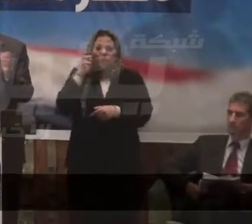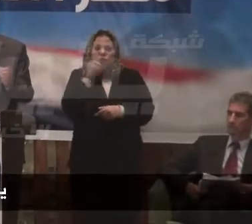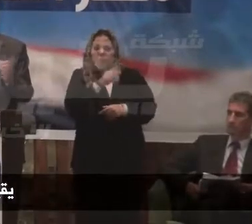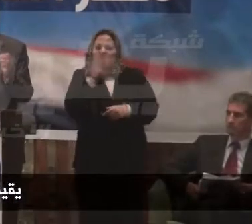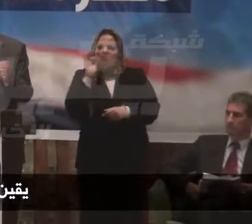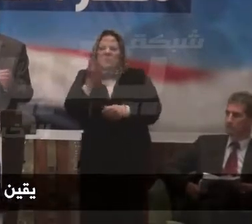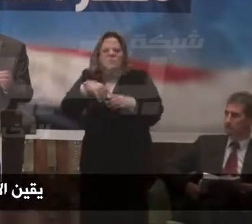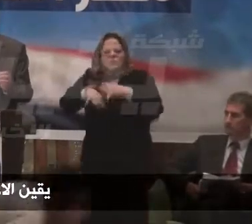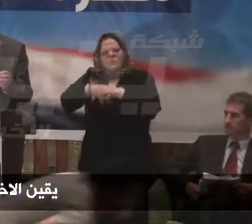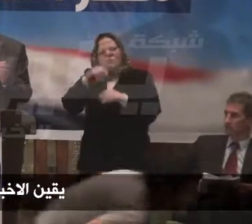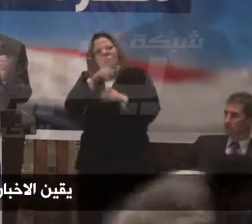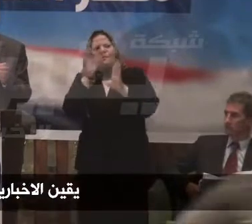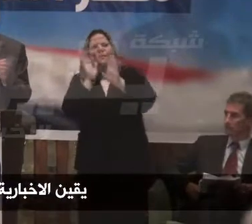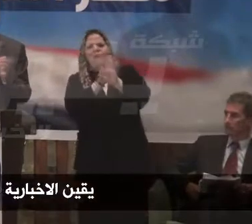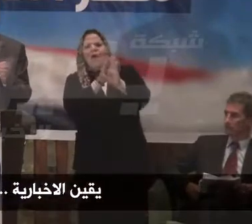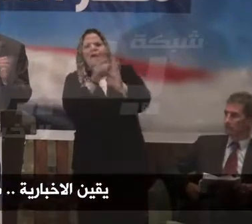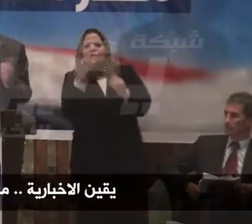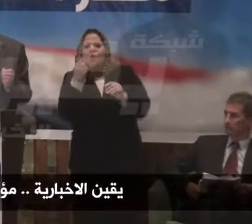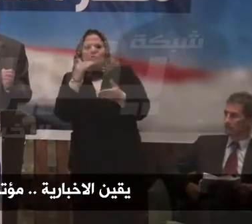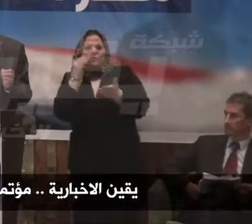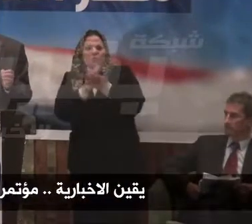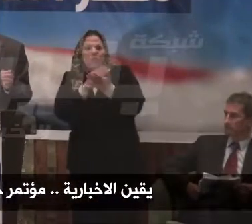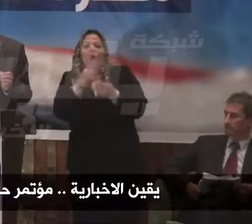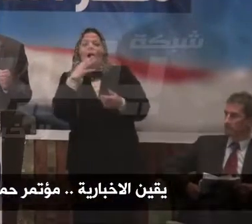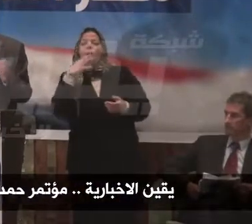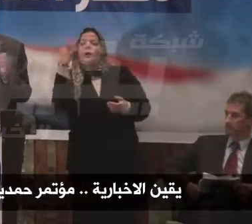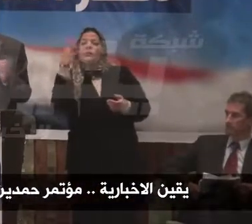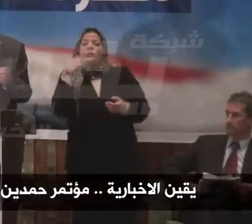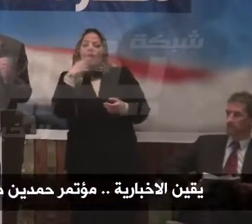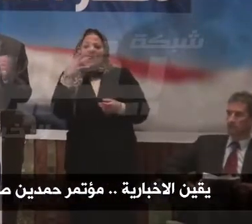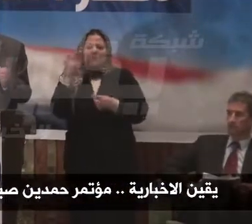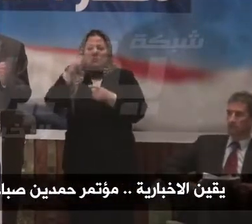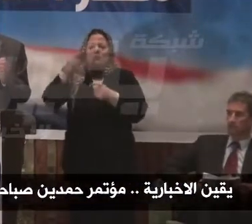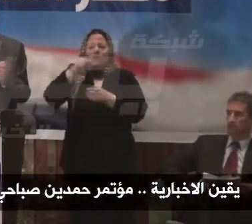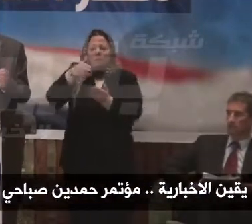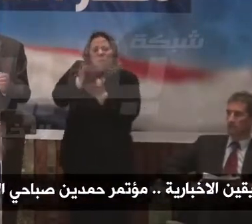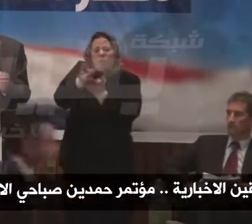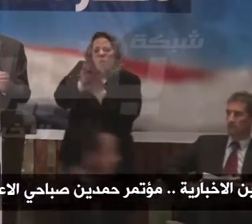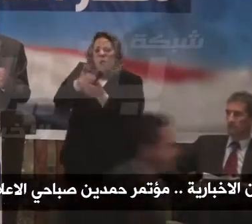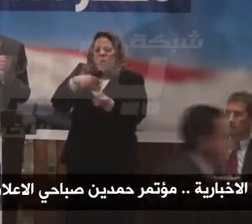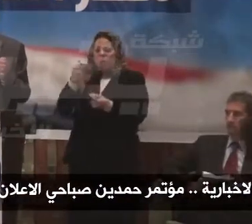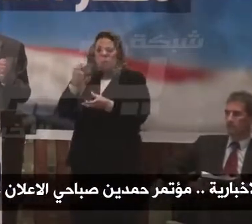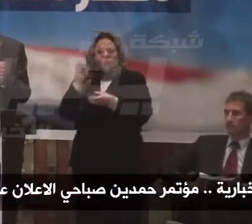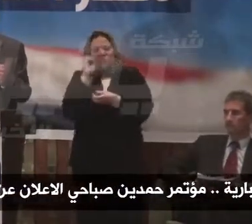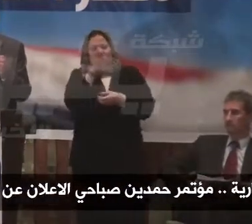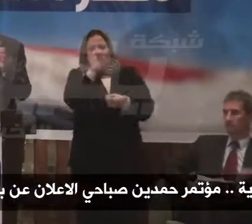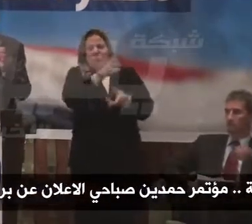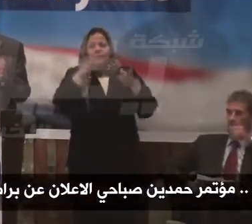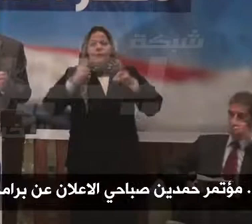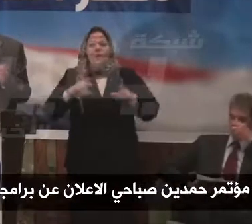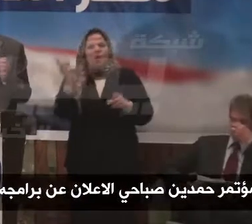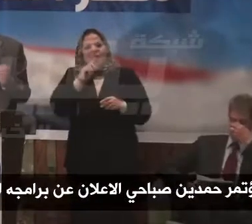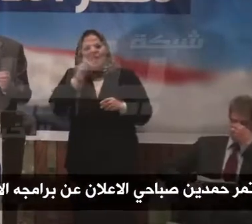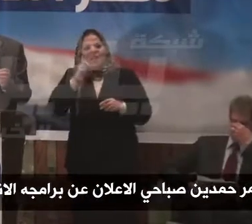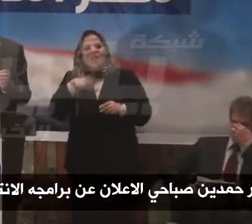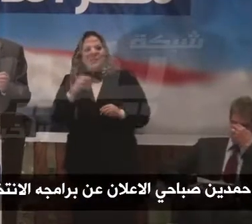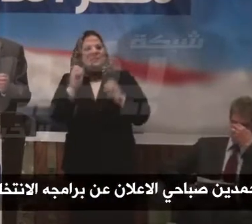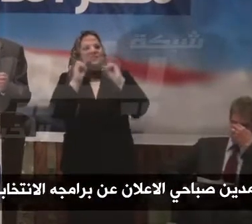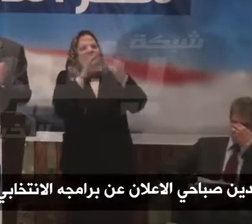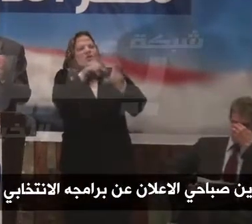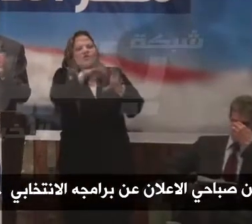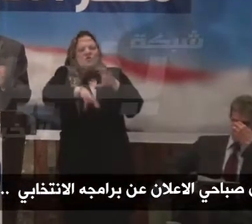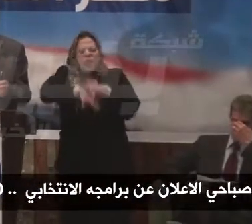سيضاعف دخل الفلاح خلال 4 سنوات. مش هنطبع فلوس ونديله فلوس، لا، احنا هنزود الانتاج